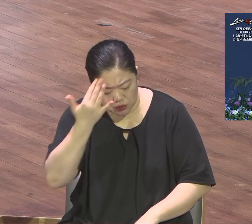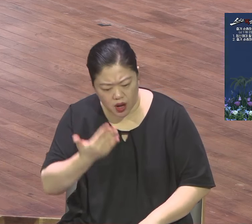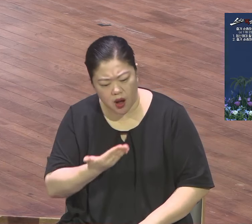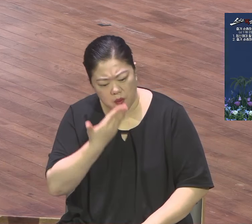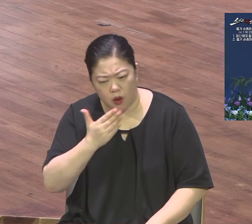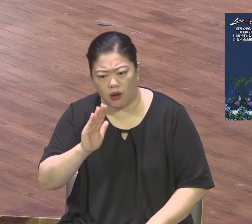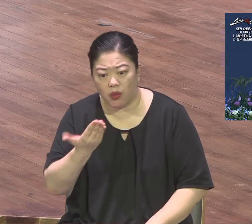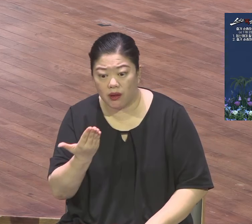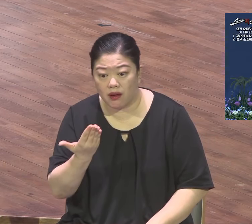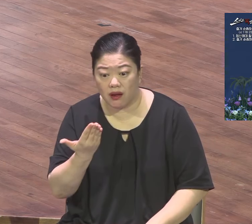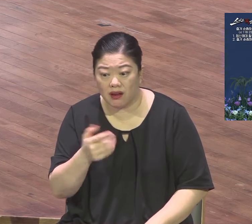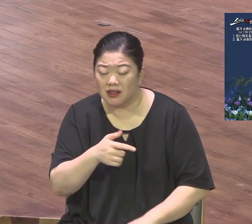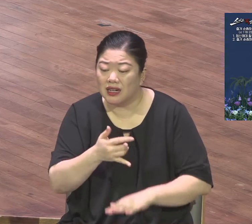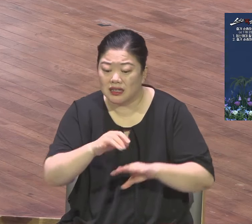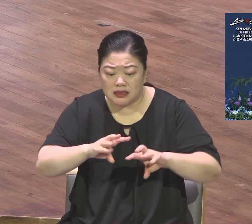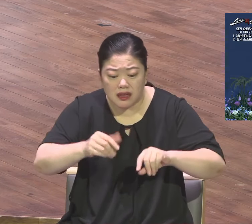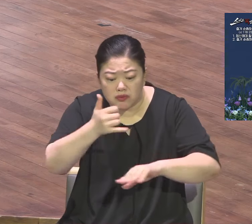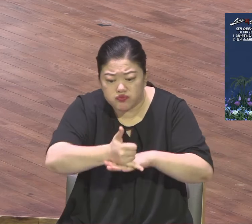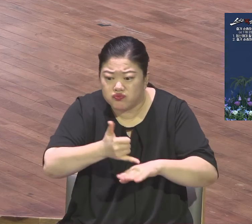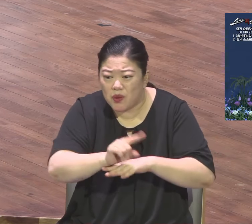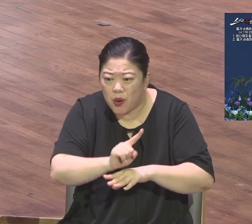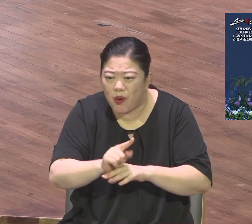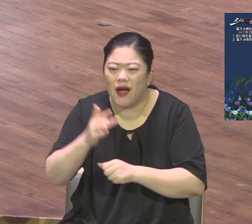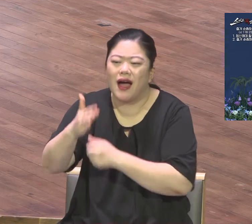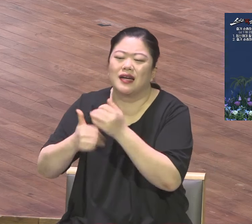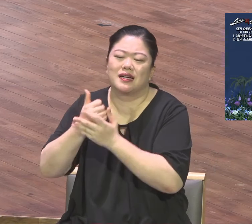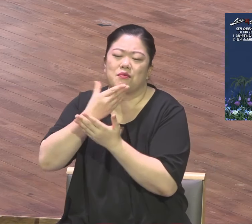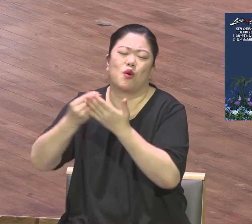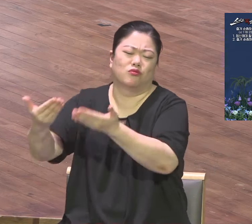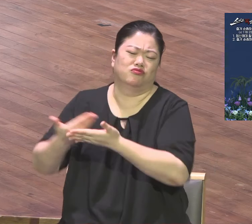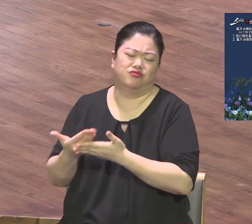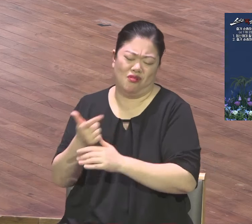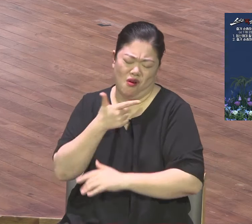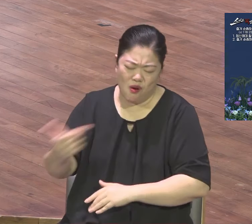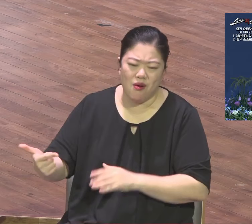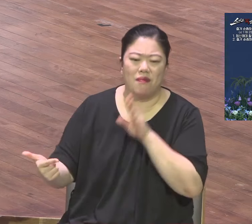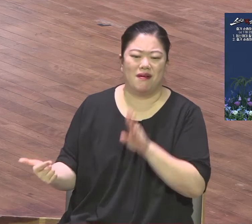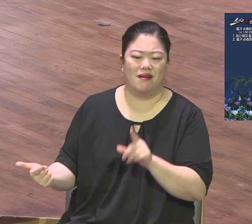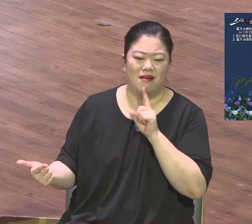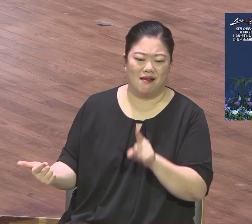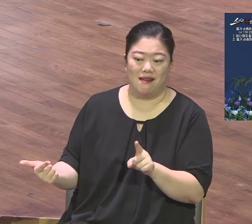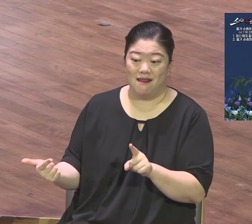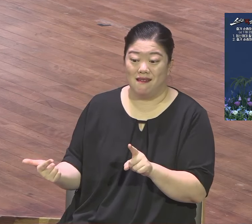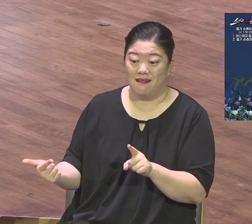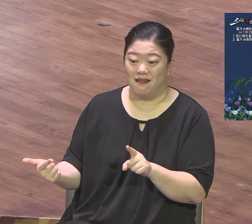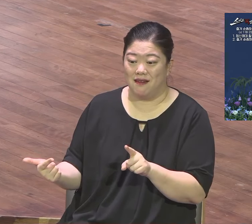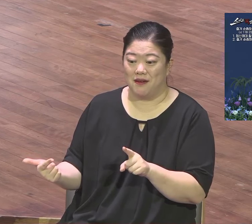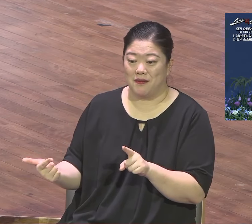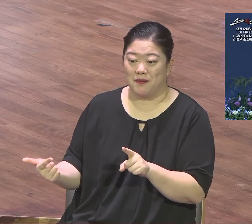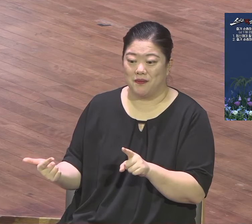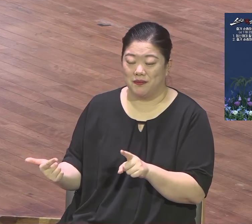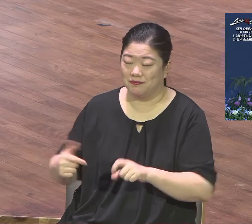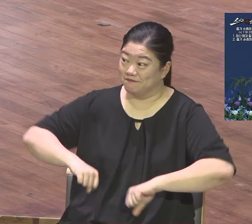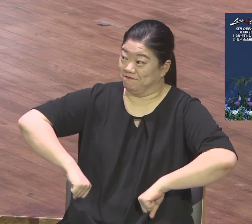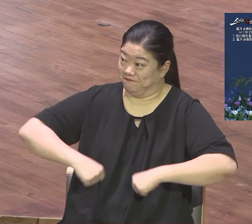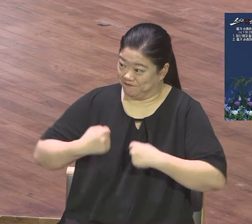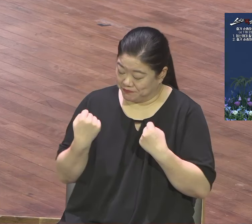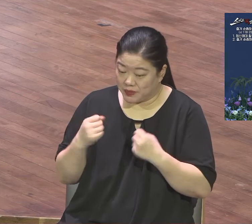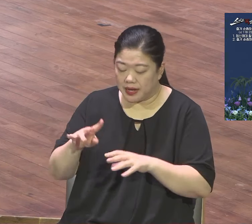땅의 아름다운 하나님 주시는 축복. 하나님 주시는 것으로 풍성하게. 이